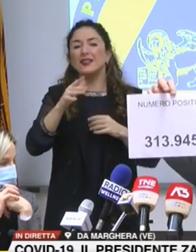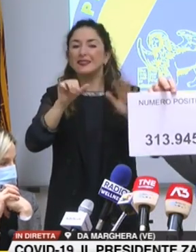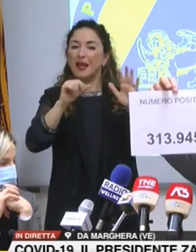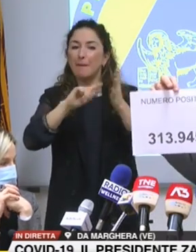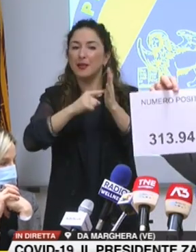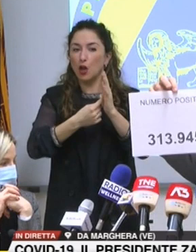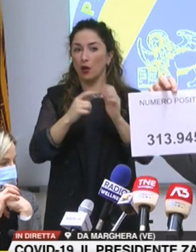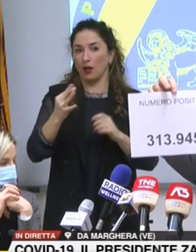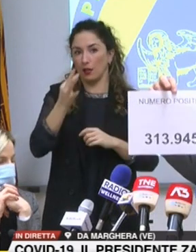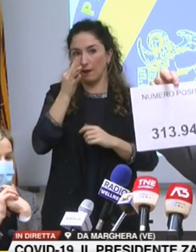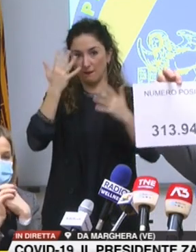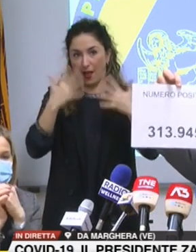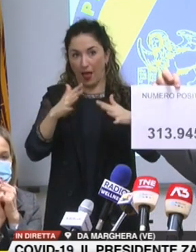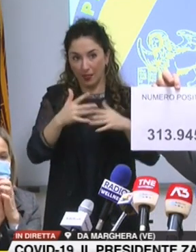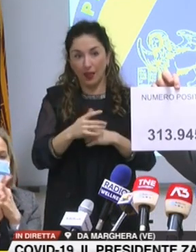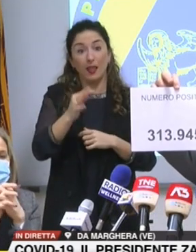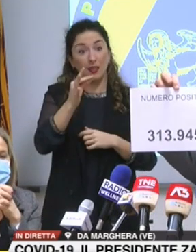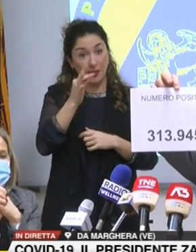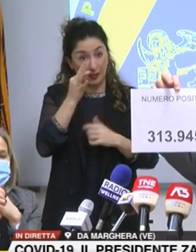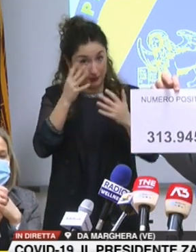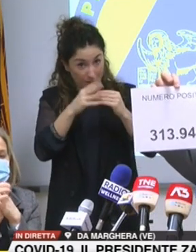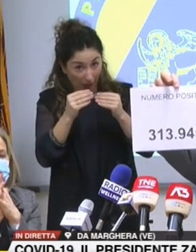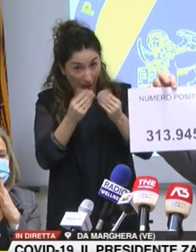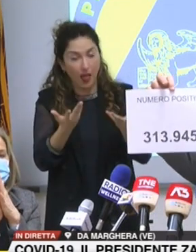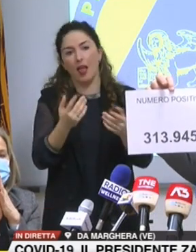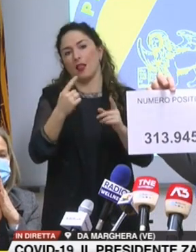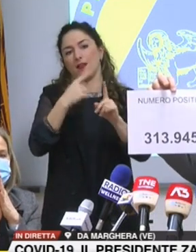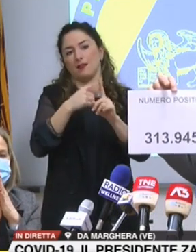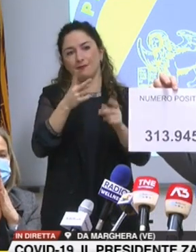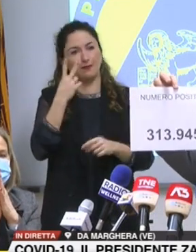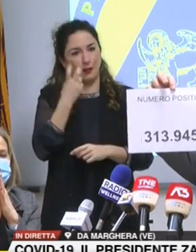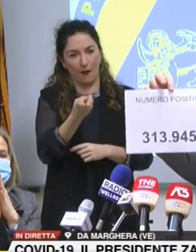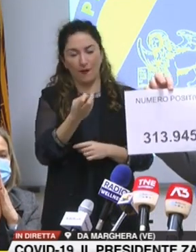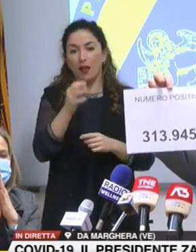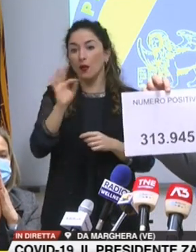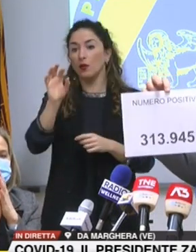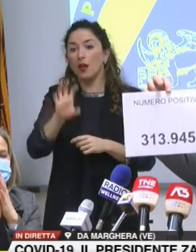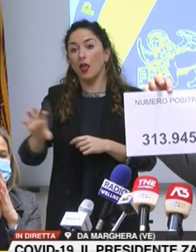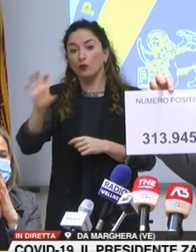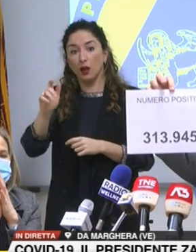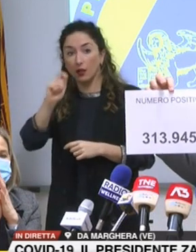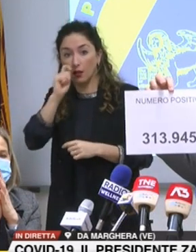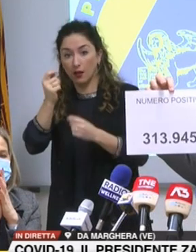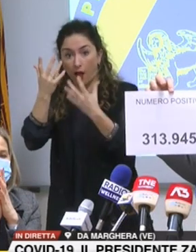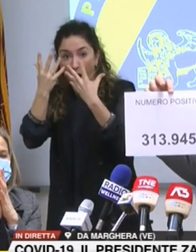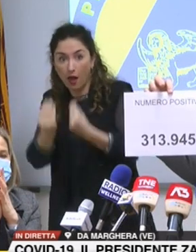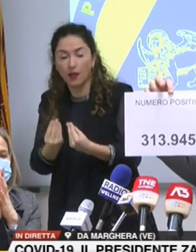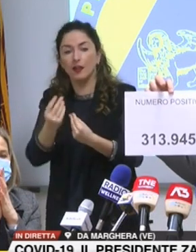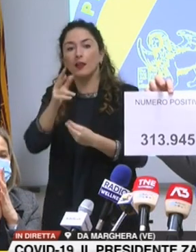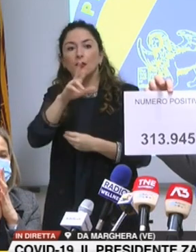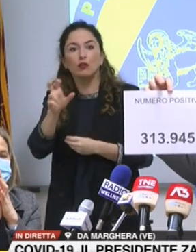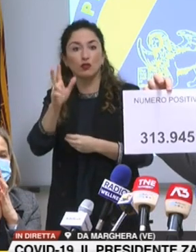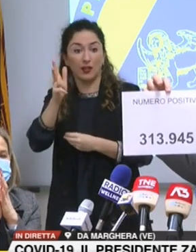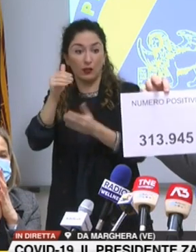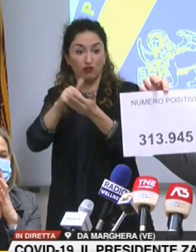fatti. Se tu fai test trovi i positivi. C'è molte regioni in Italia che non sono in grado di esibire